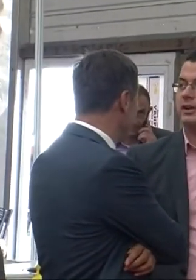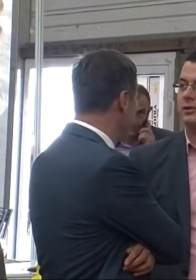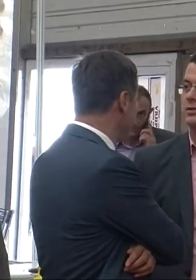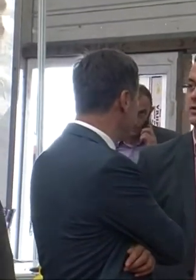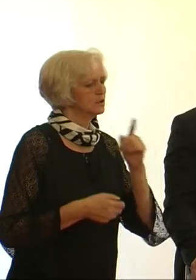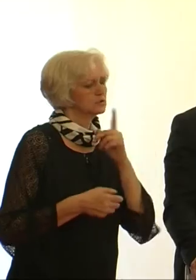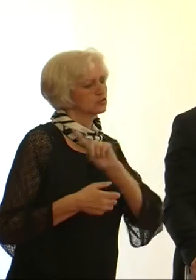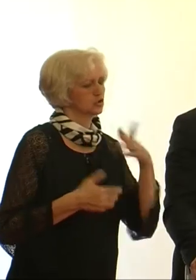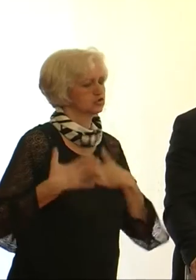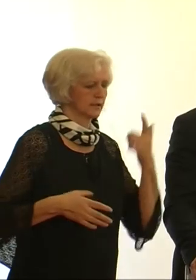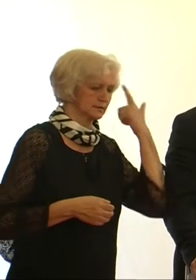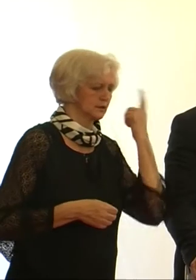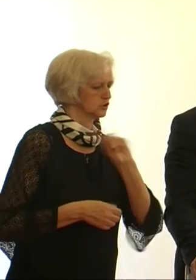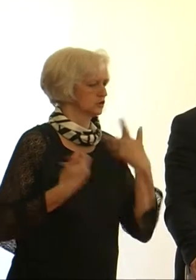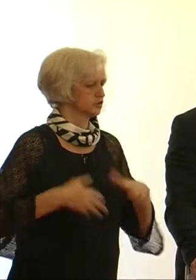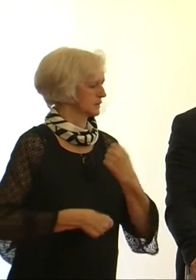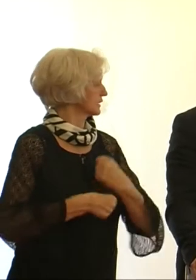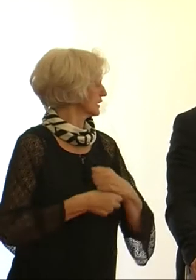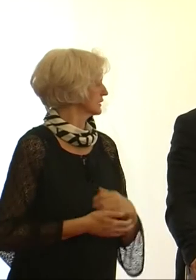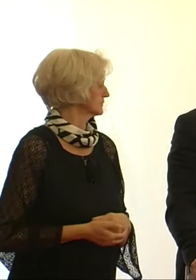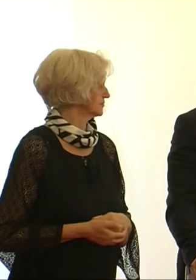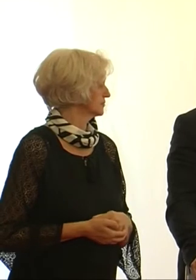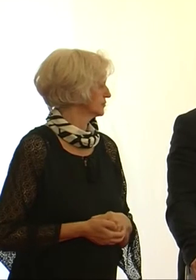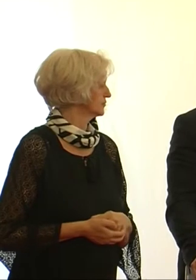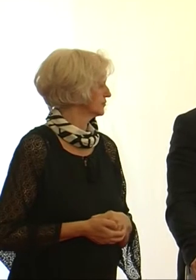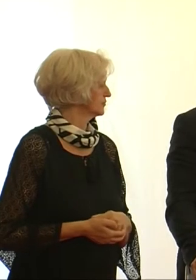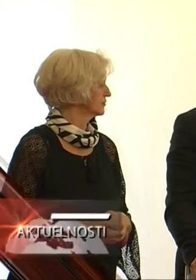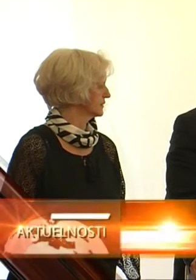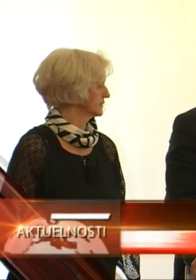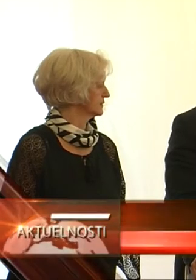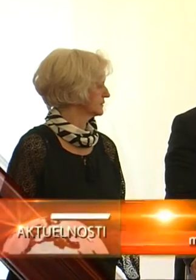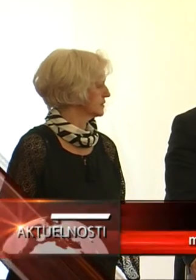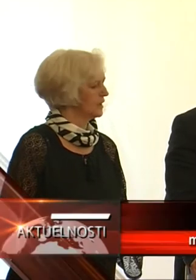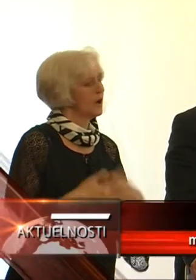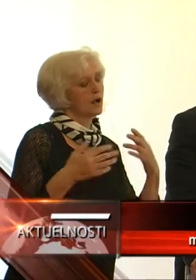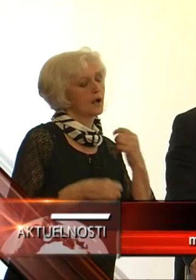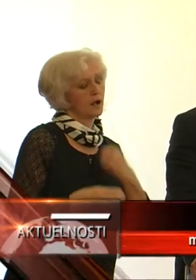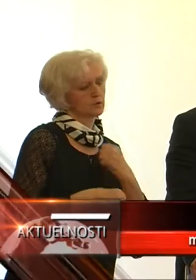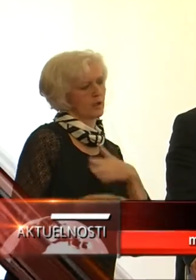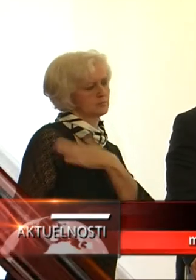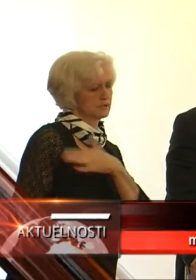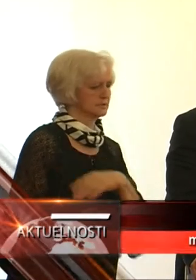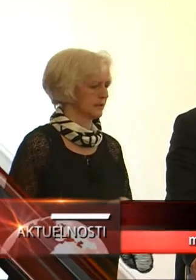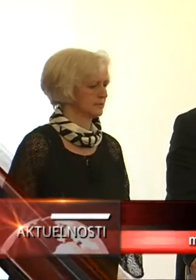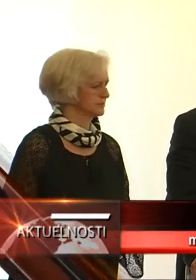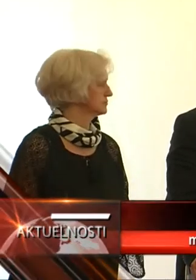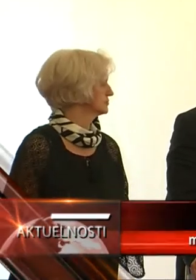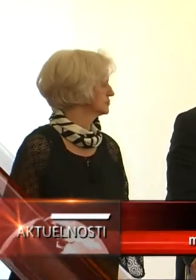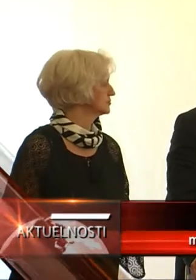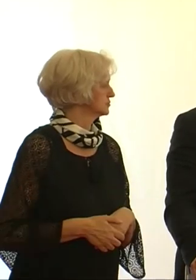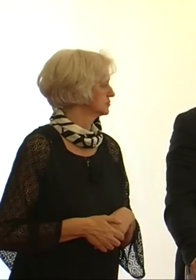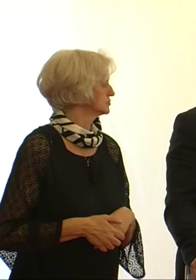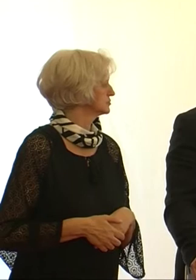ministar Ismir Jusko. Ovim putem pozivam entitetska ministarstva, kantonalna ministarstva, da zajednički počnemo što prije